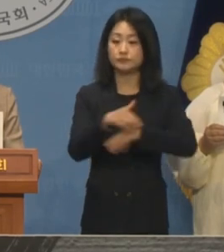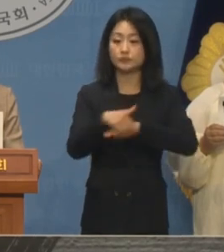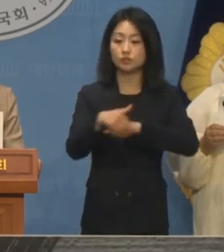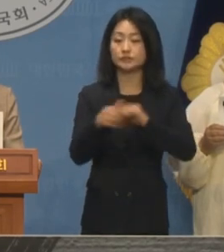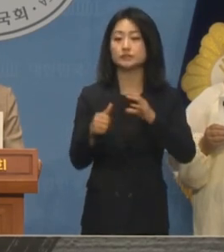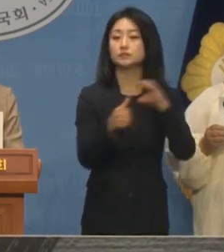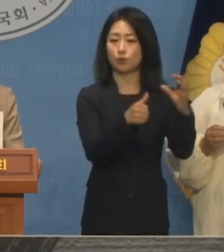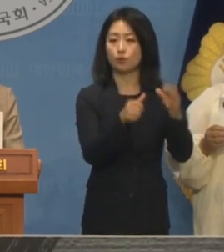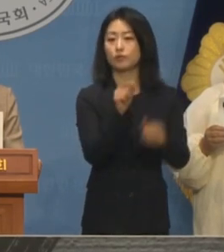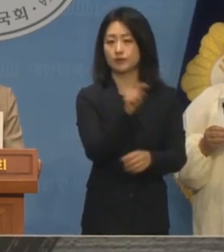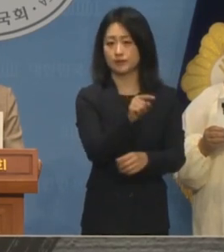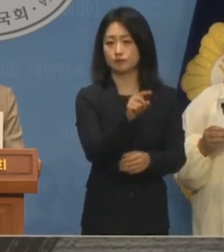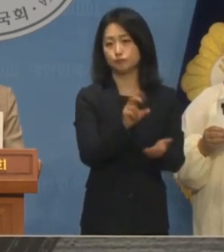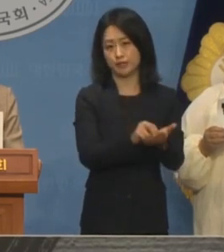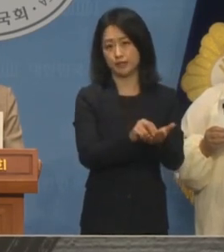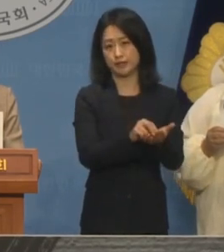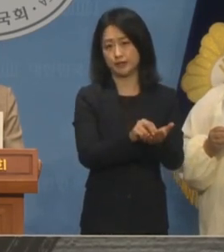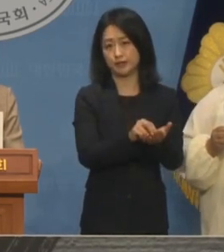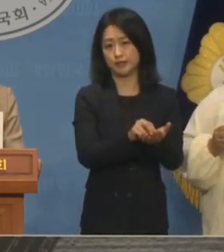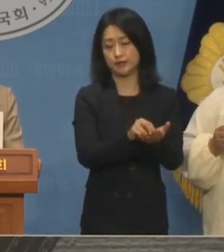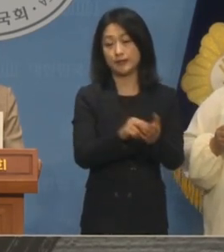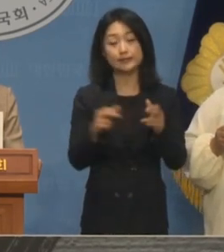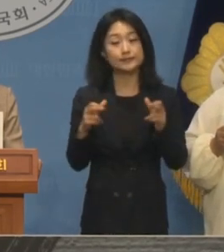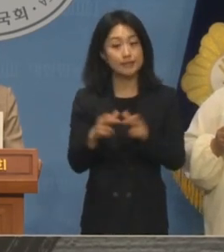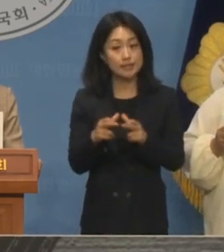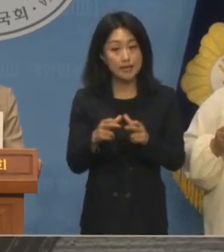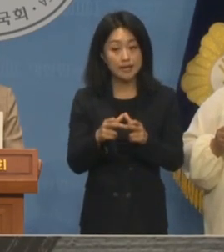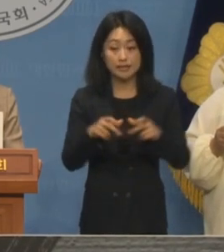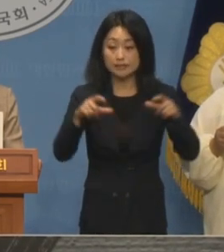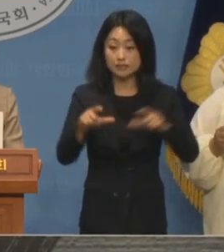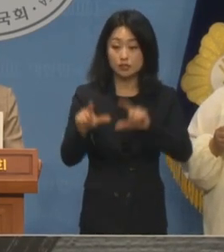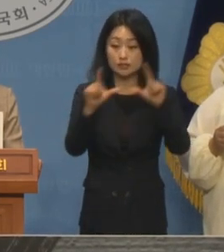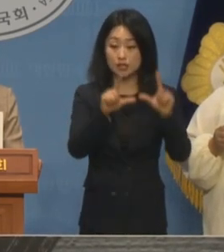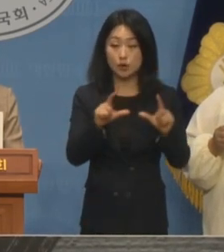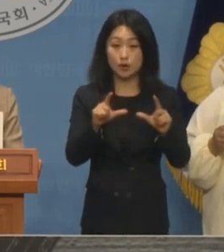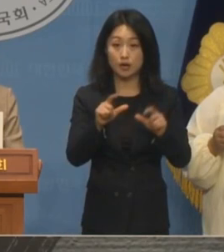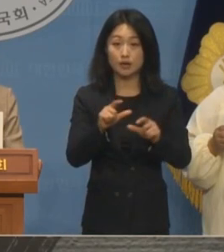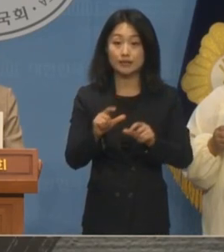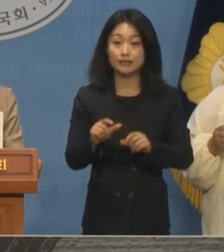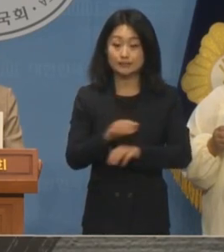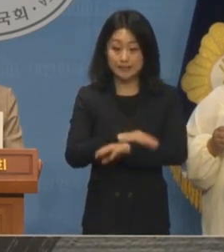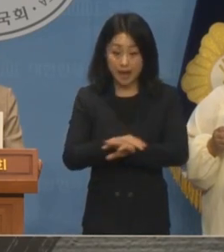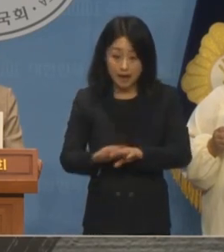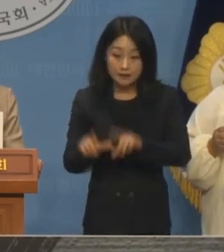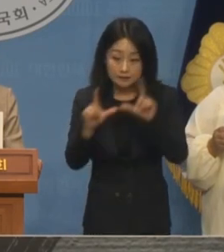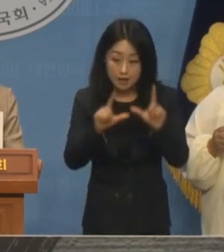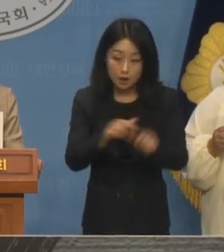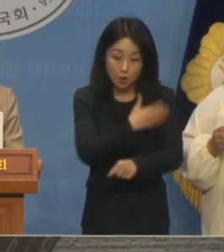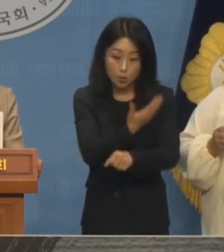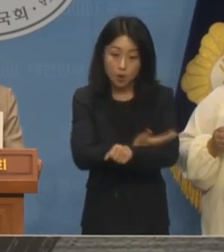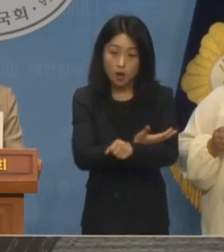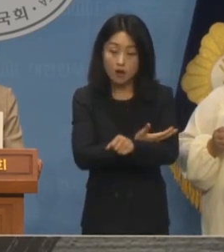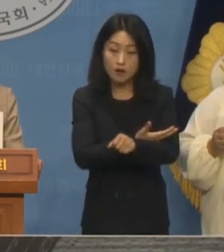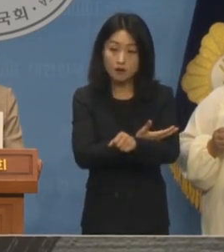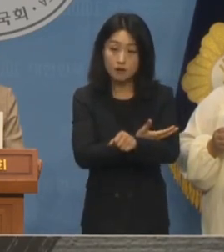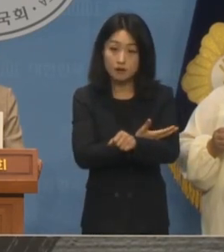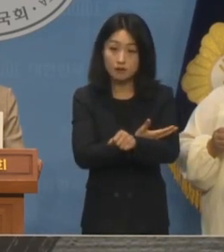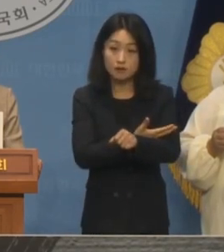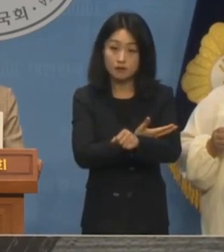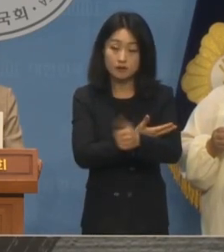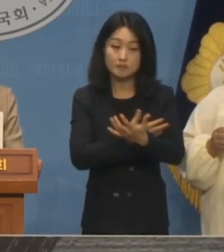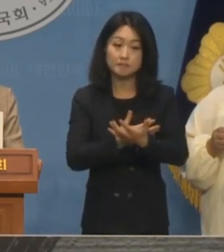정치적인 도구로 이용하면서 장애인이 지역사회에서 살아갈 권리를 저울질하는 나쁜